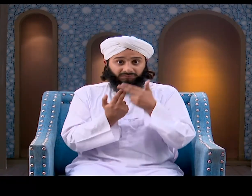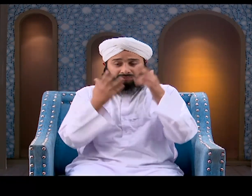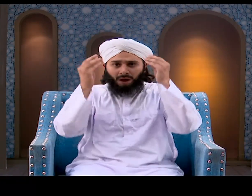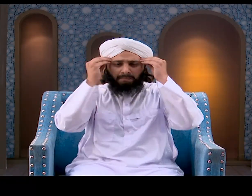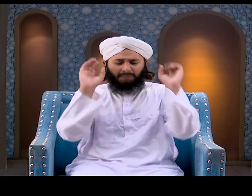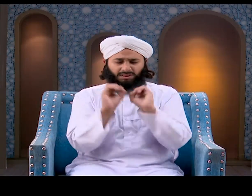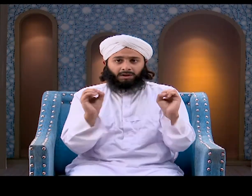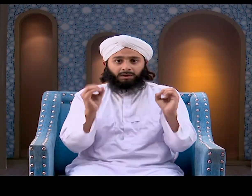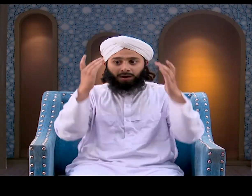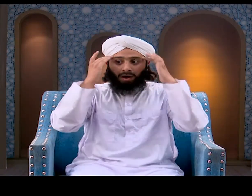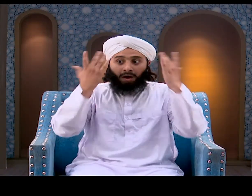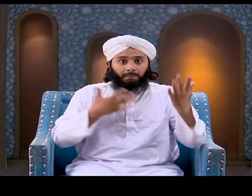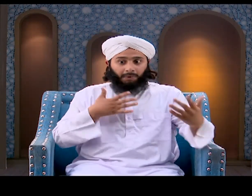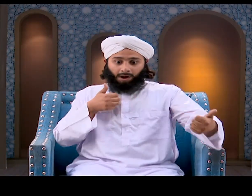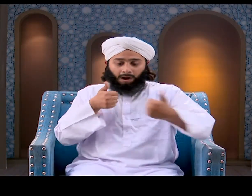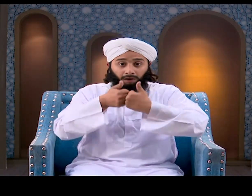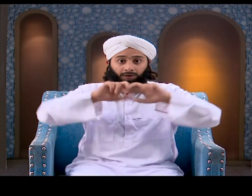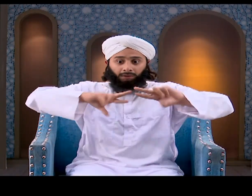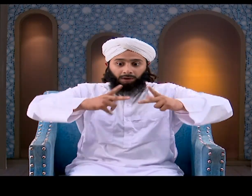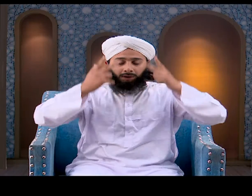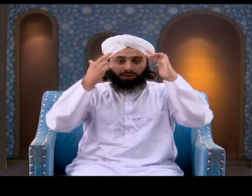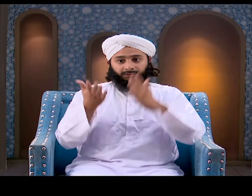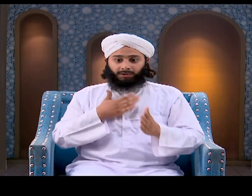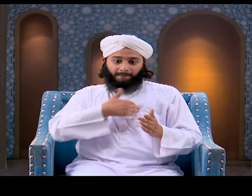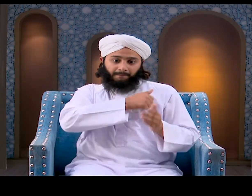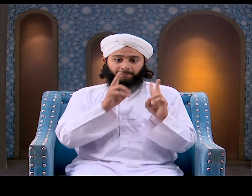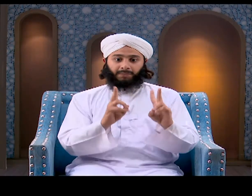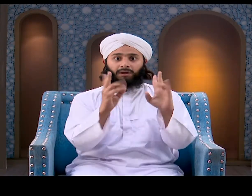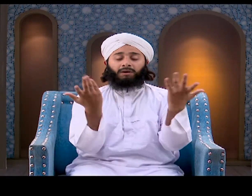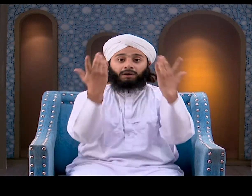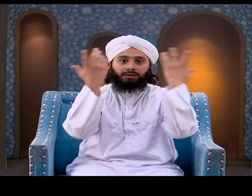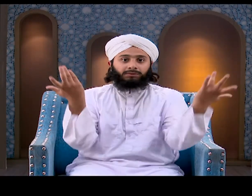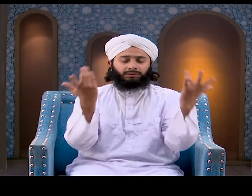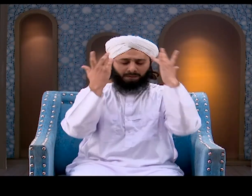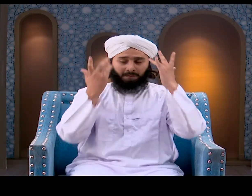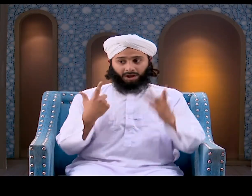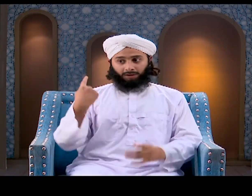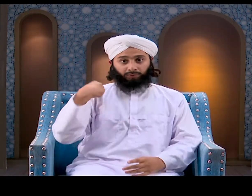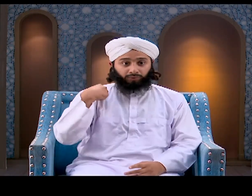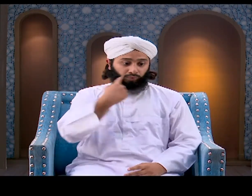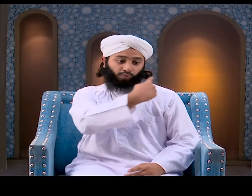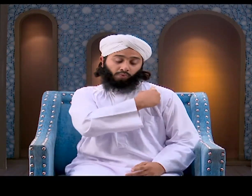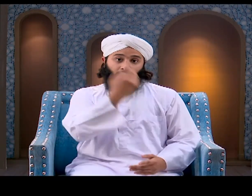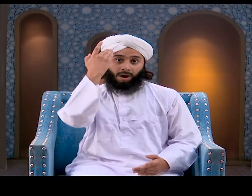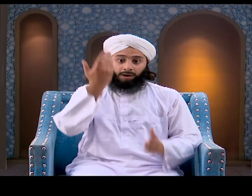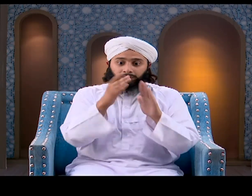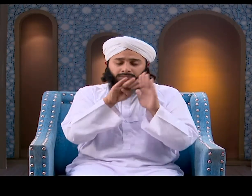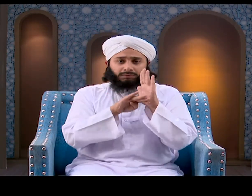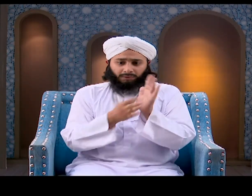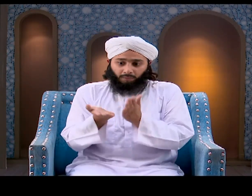یہ کہ ہماری موت عبرت ناک ہوگی یا قابل رشک ہوگی، ہم نیکیاں کرتے ہوئے دنیا سے رخصت ہوں گے یا گناہوں کی حالت میں موت کے گھاٹ اتار دیے